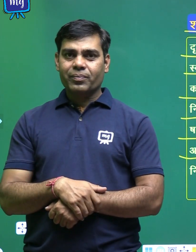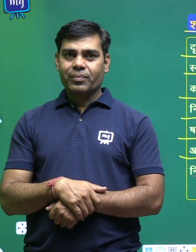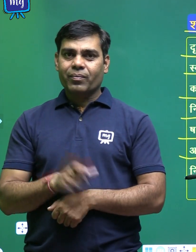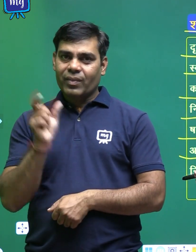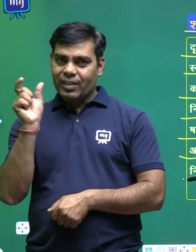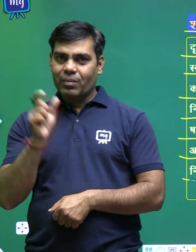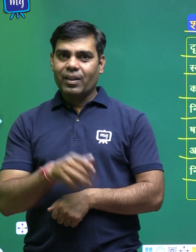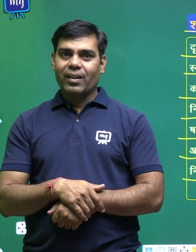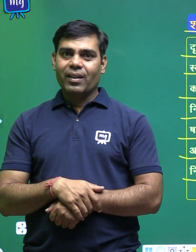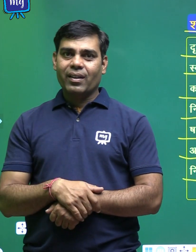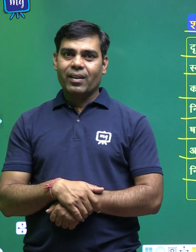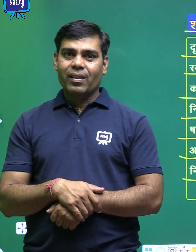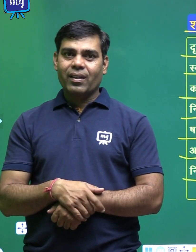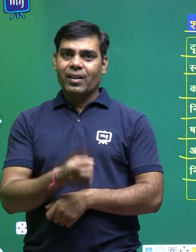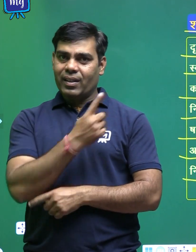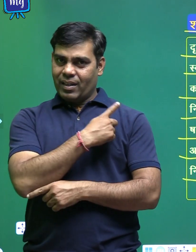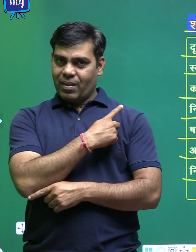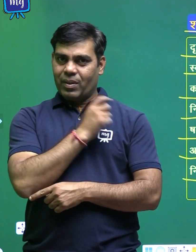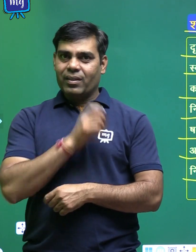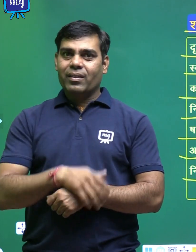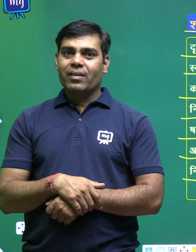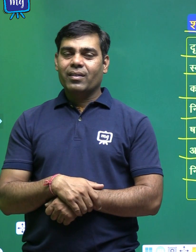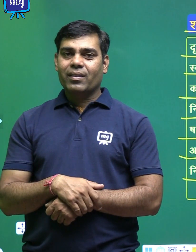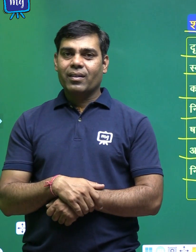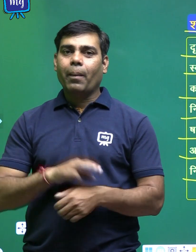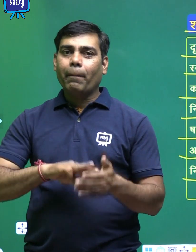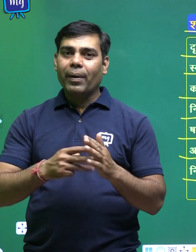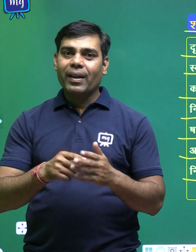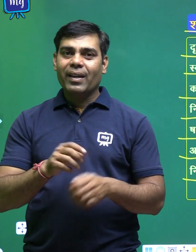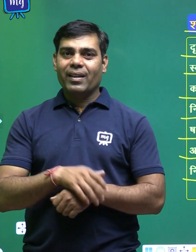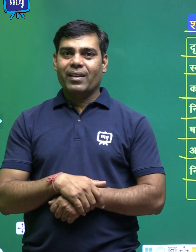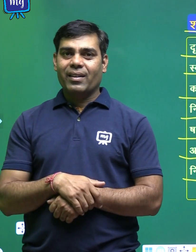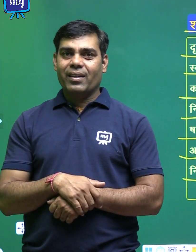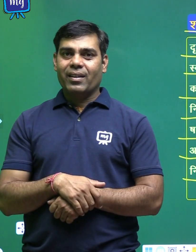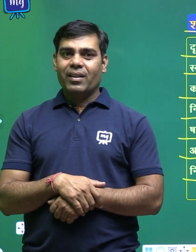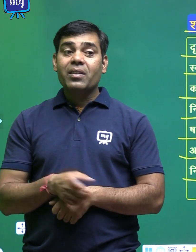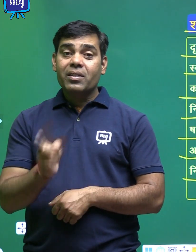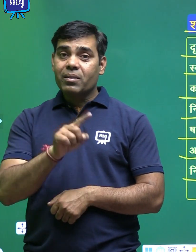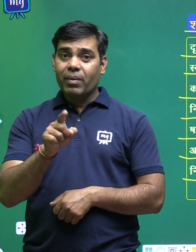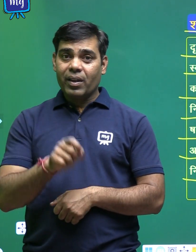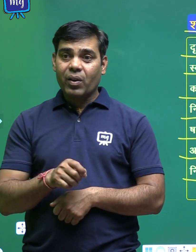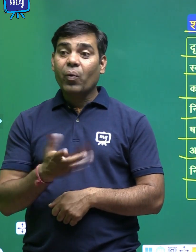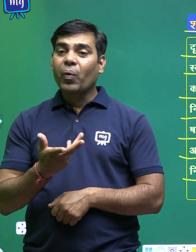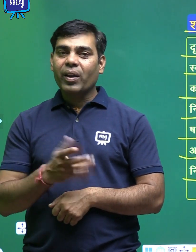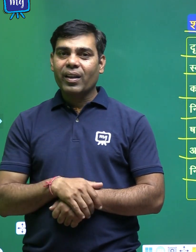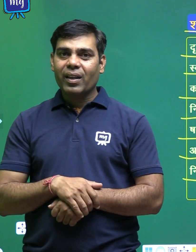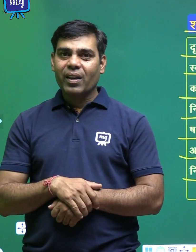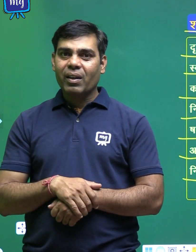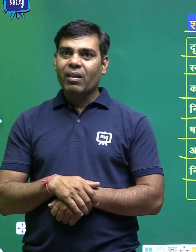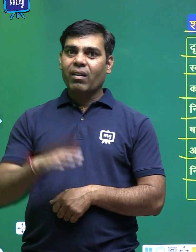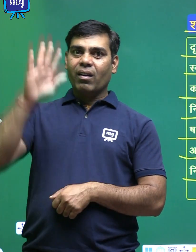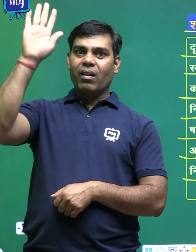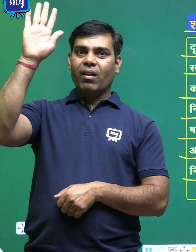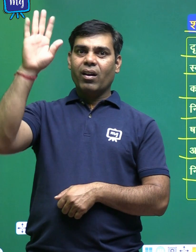शब्द है निरापद, अर्थ है जिसमें कोई आपत्ति